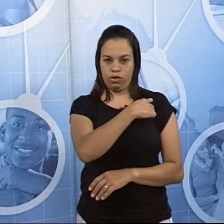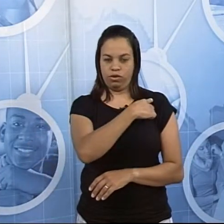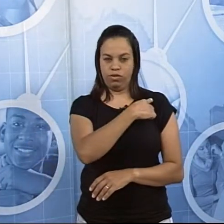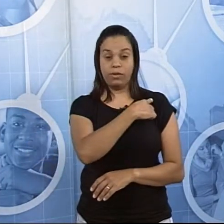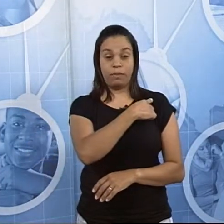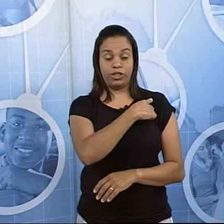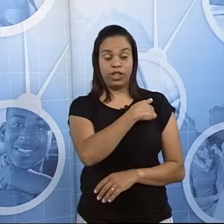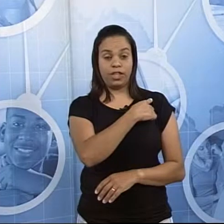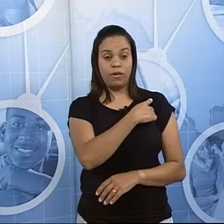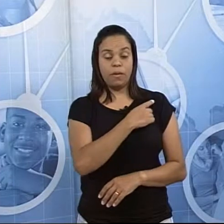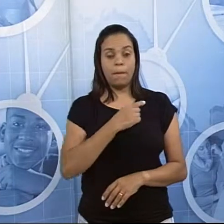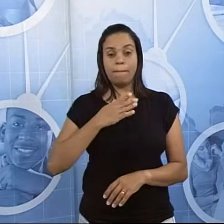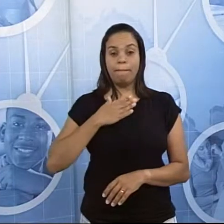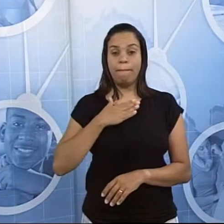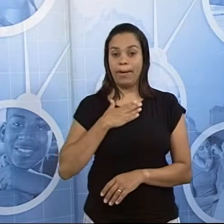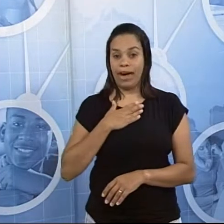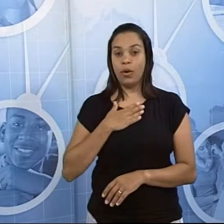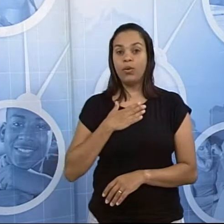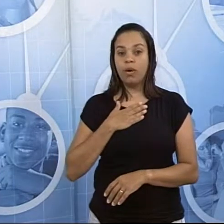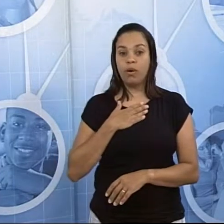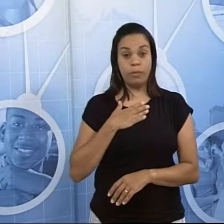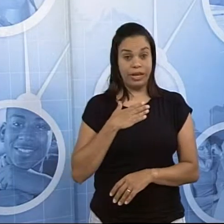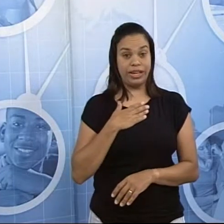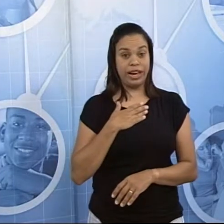Nosso. Vamos repetir, então? Meu ou minha,